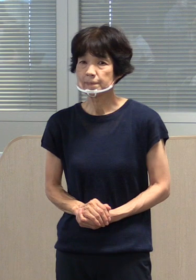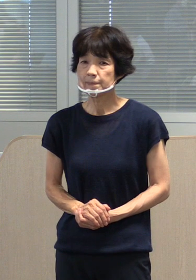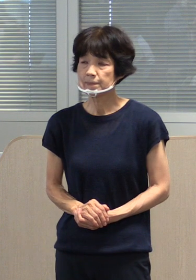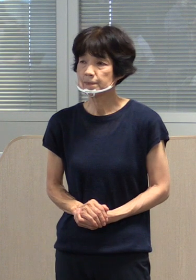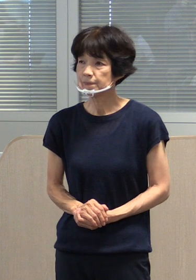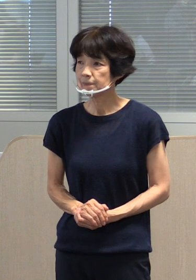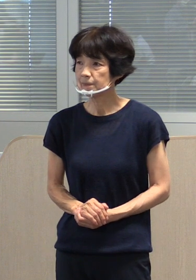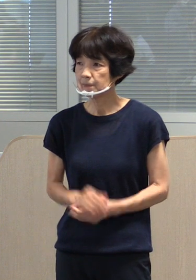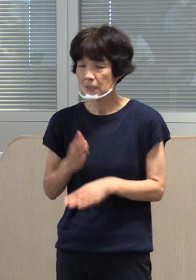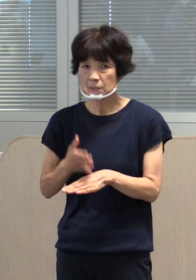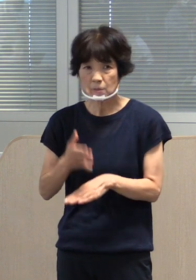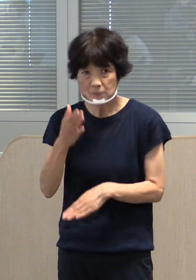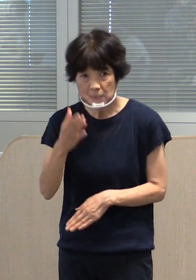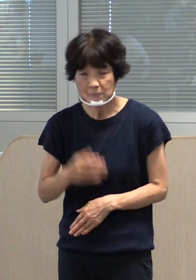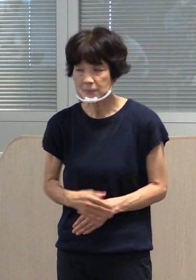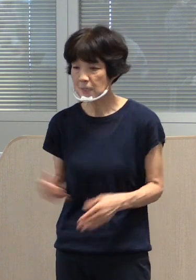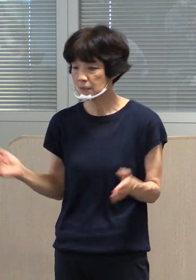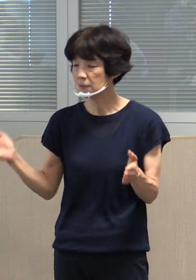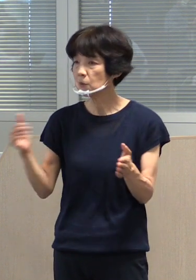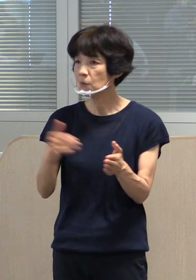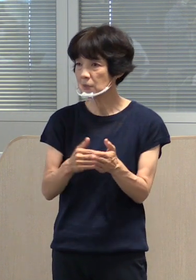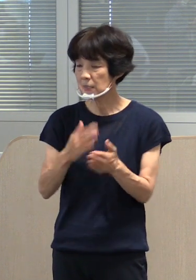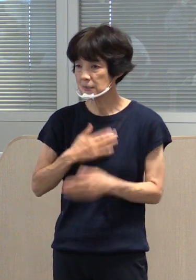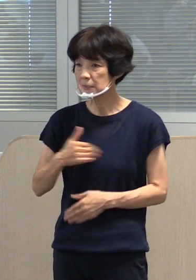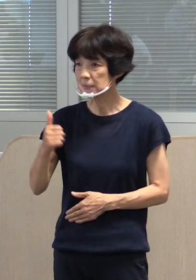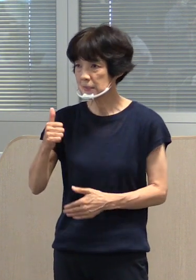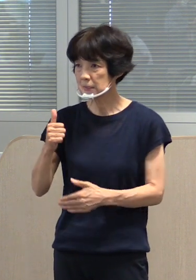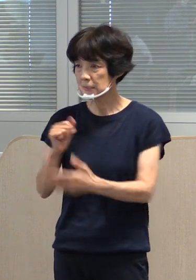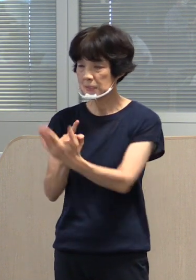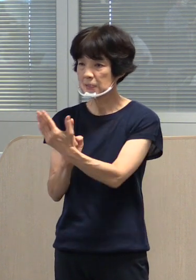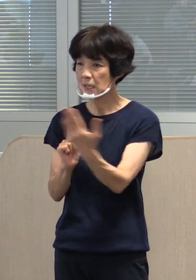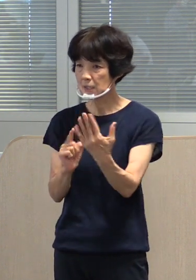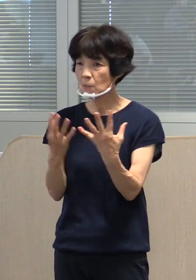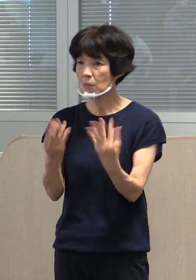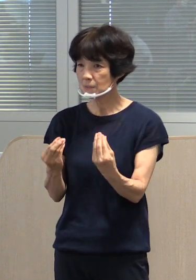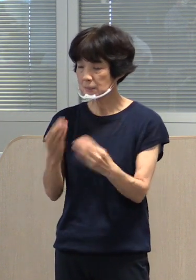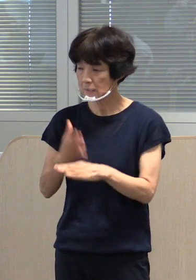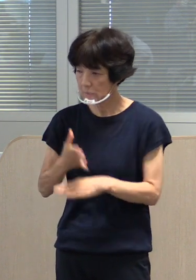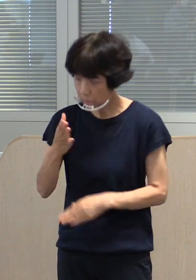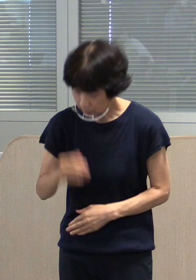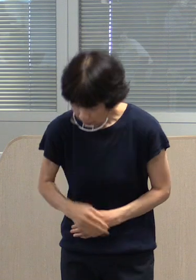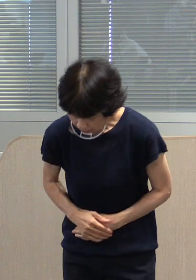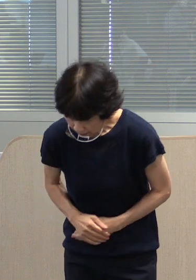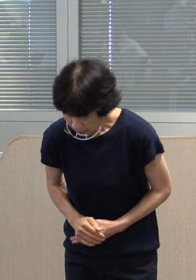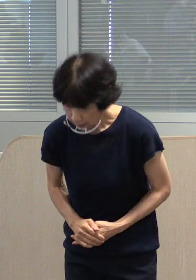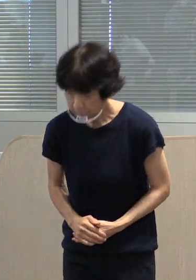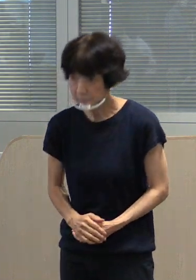ありがとうございました。以上をもちまして、知事会見を締めたいと思います。はい、知事、ありがとうございました。